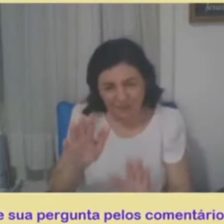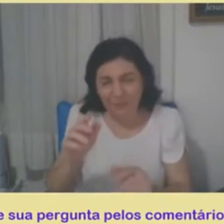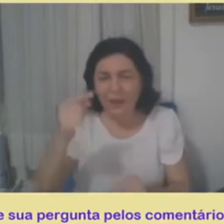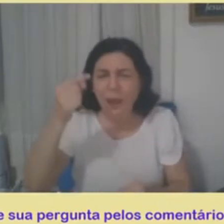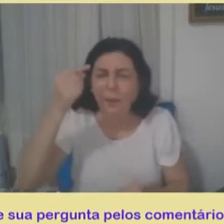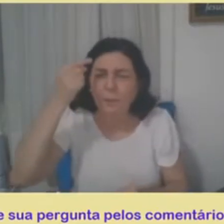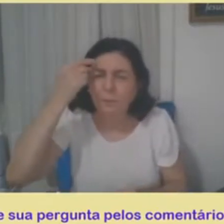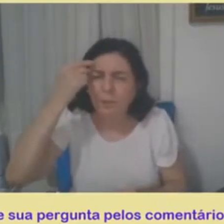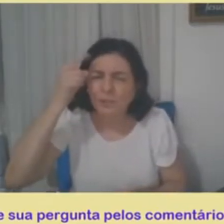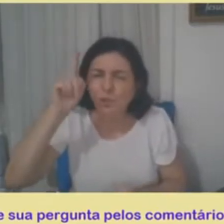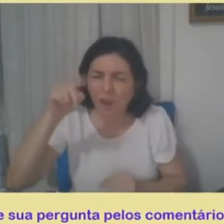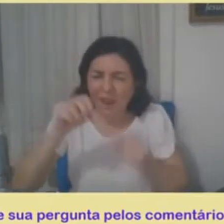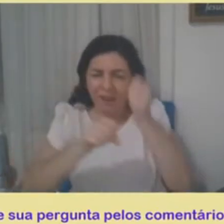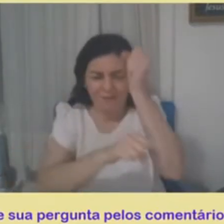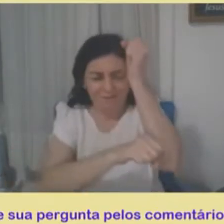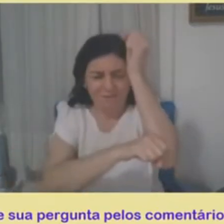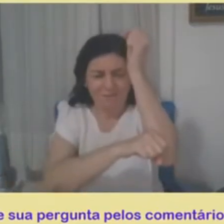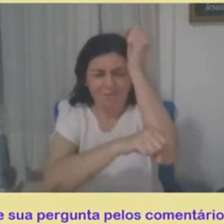quadrada.